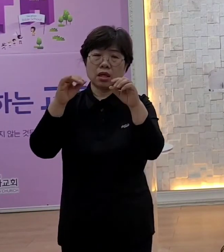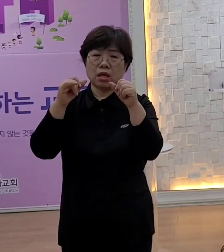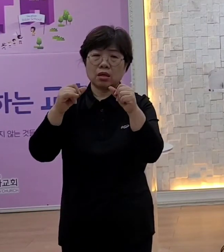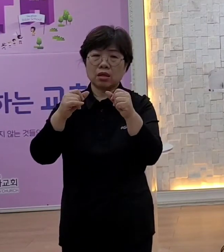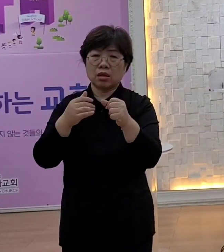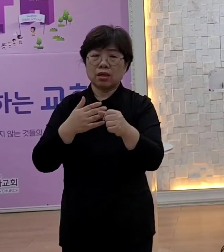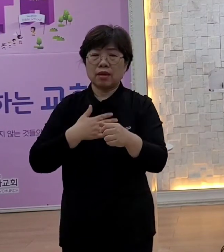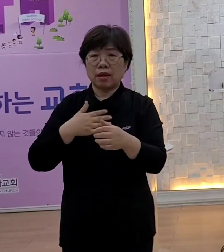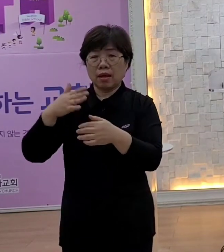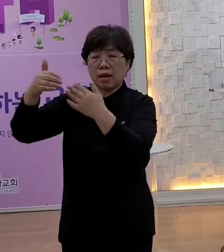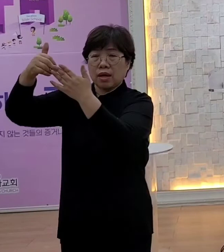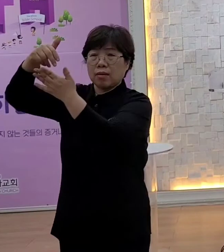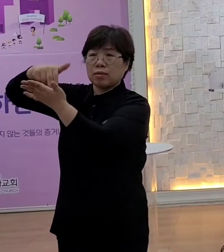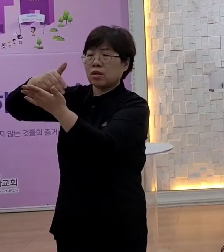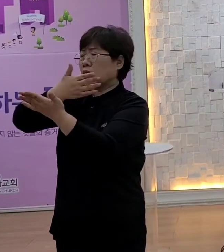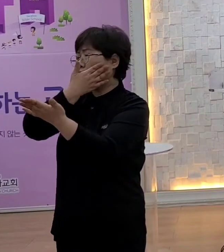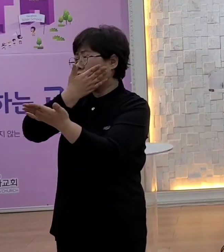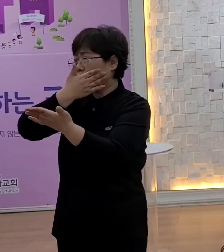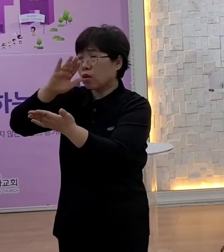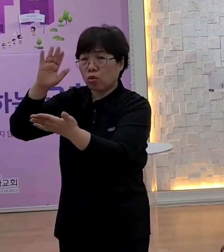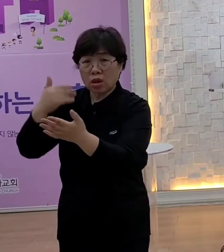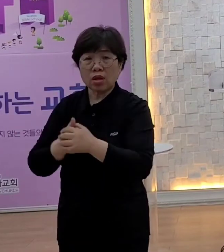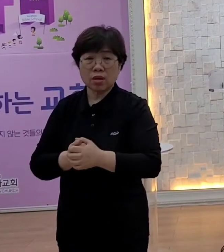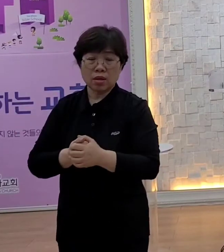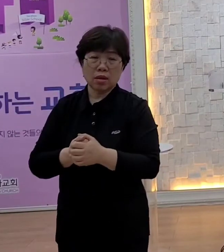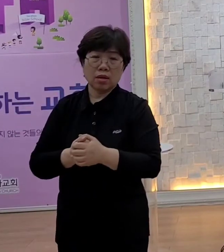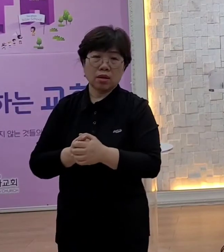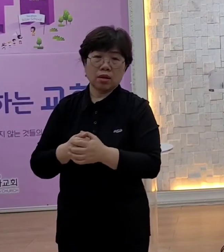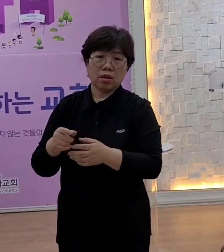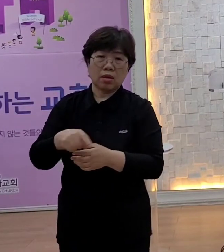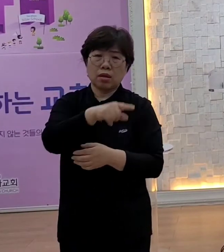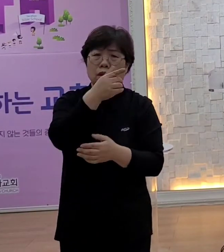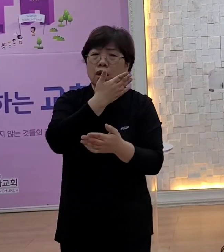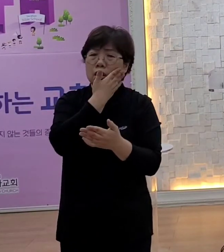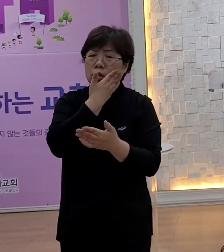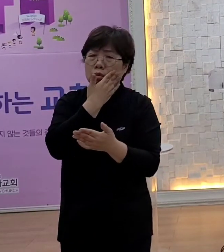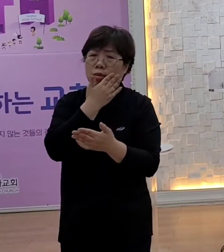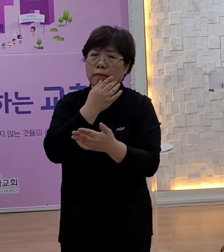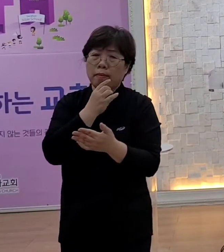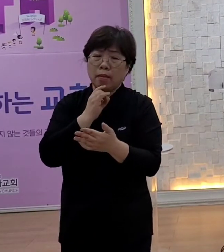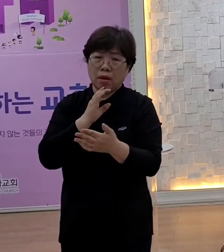인구수. 내가 어찌 이 백성들을 아끼지 않겠는가.